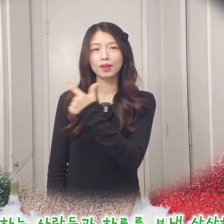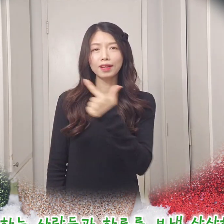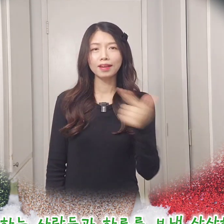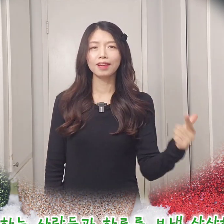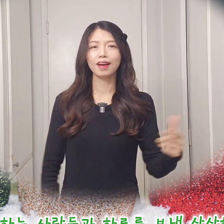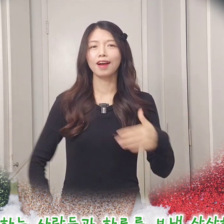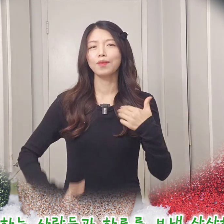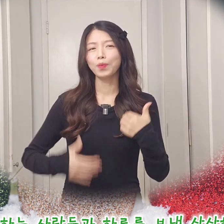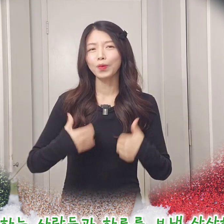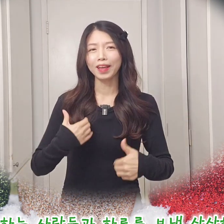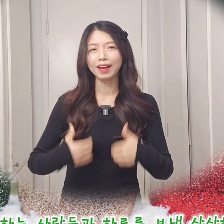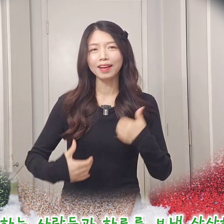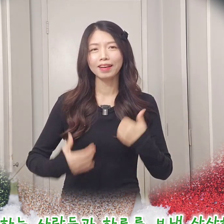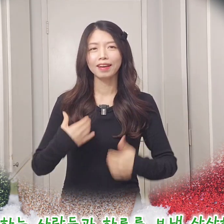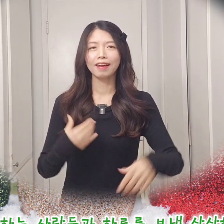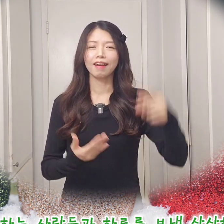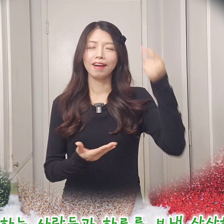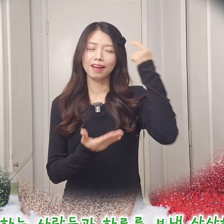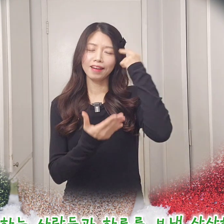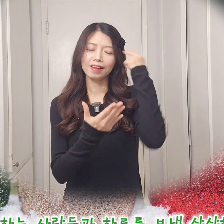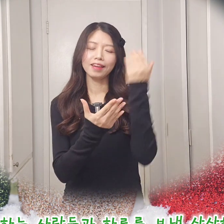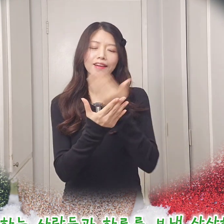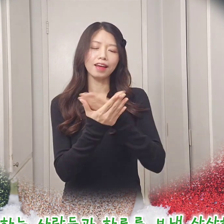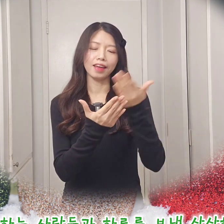하루를 보낼 상상해.